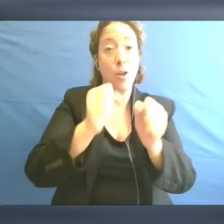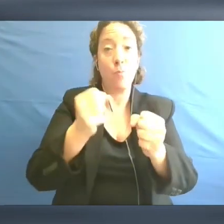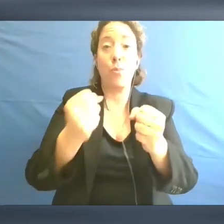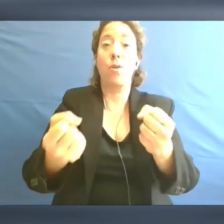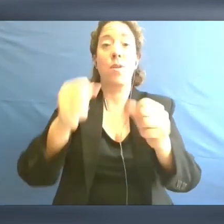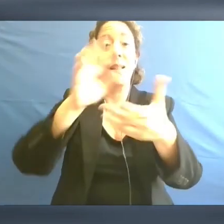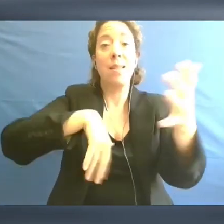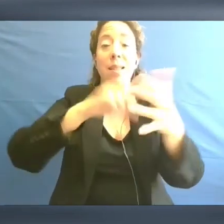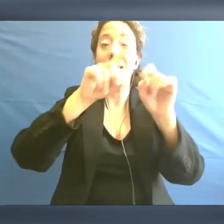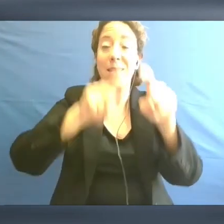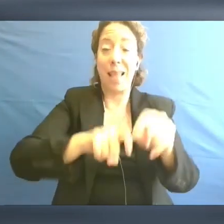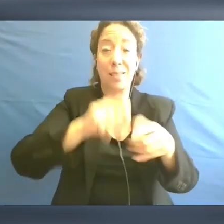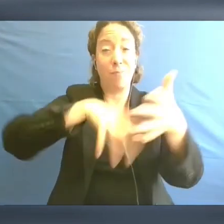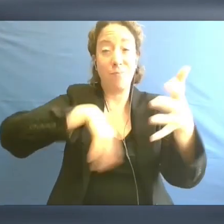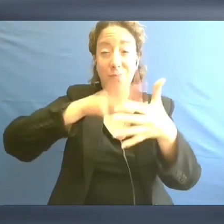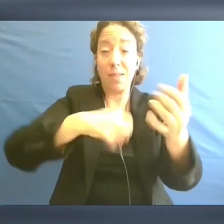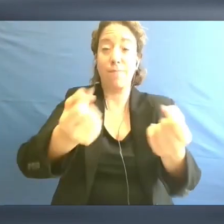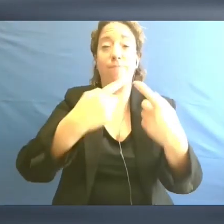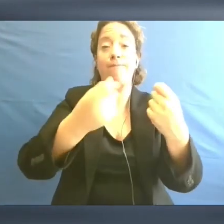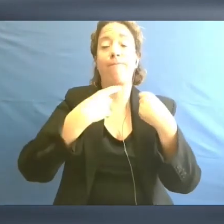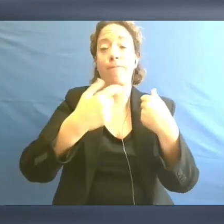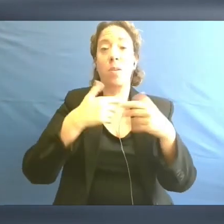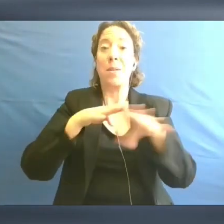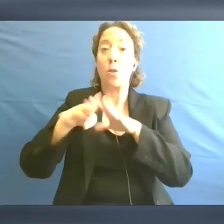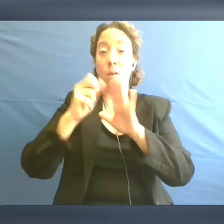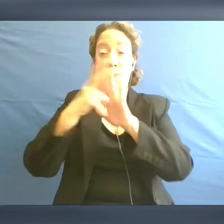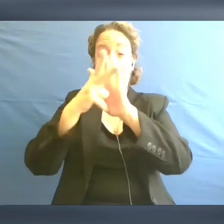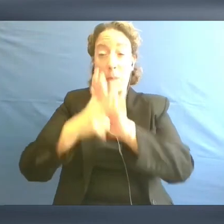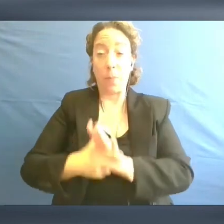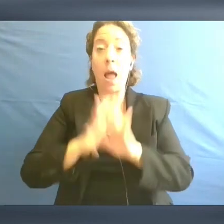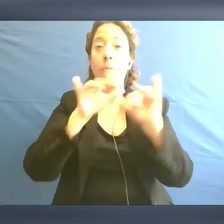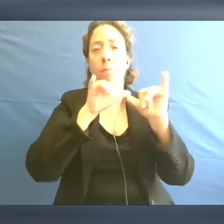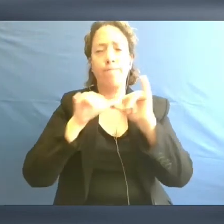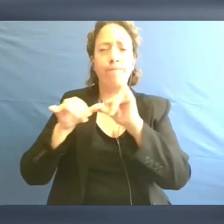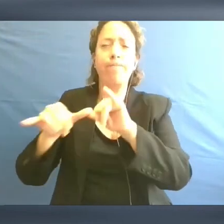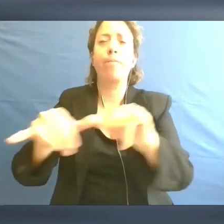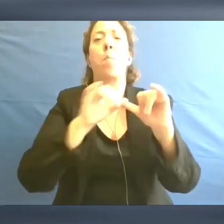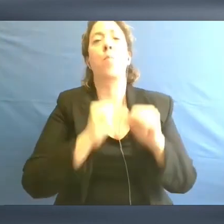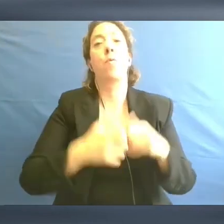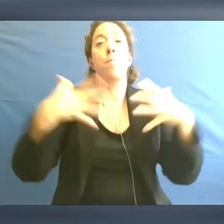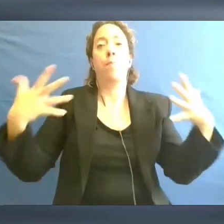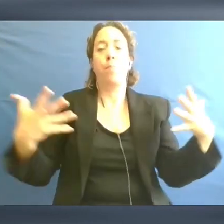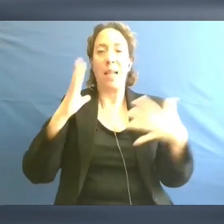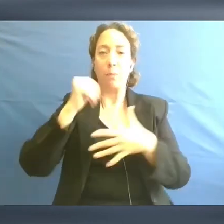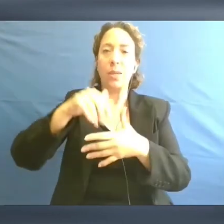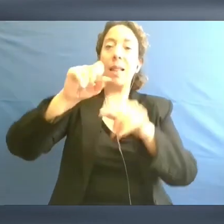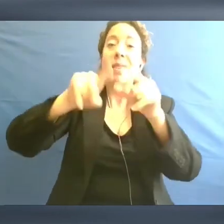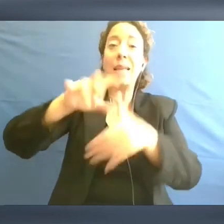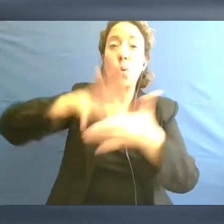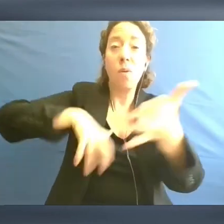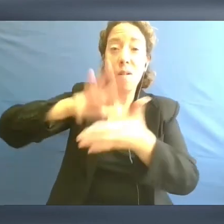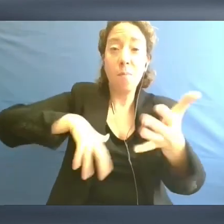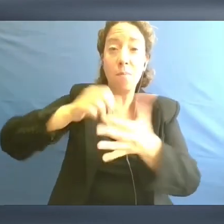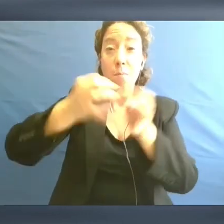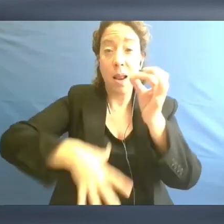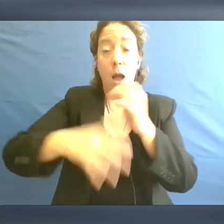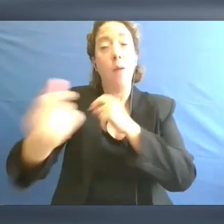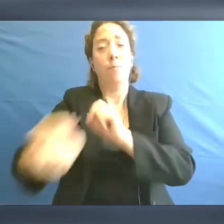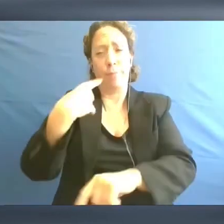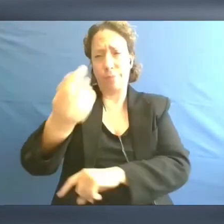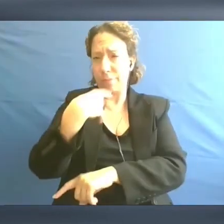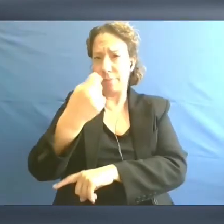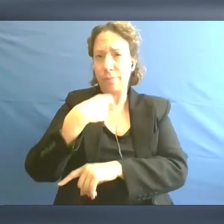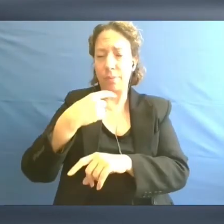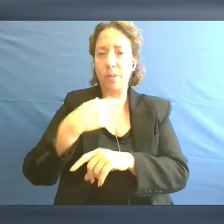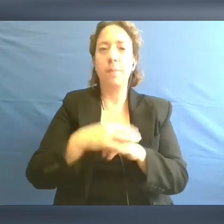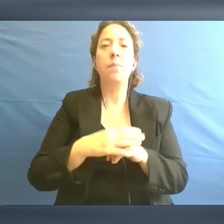rendus de test. Plus on va avoir de méthodologies validées, plus l'harmonisation est grande. Donc, envoyez-nous des comptes rendus de test. Et si vous n'êtes pas